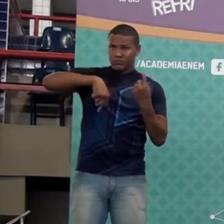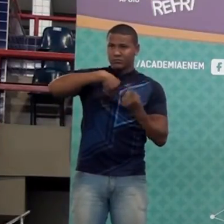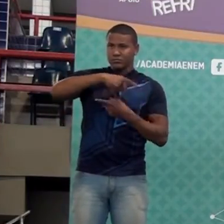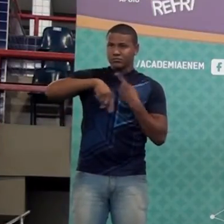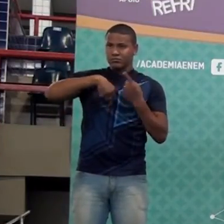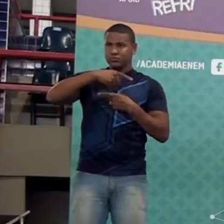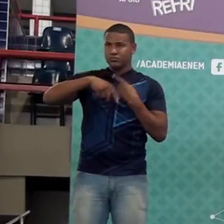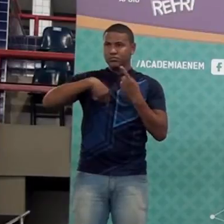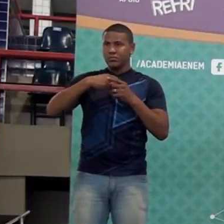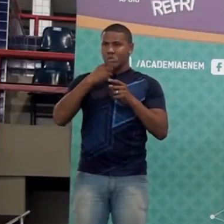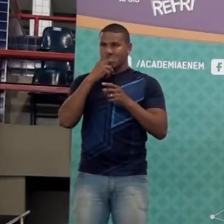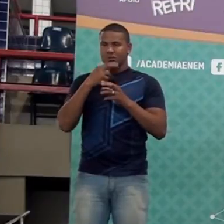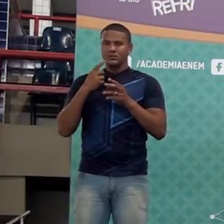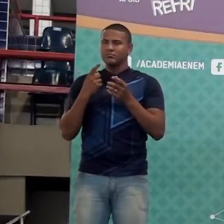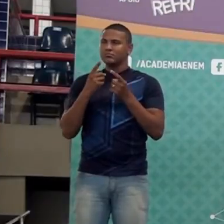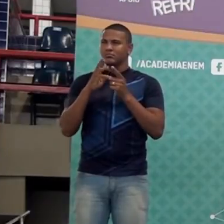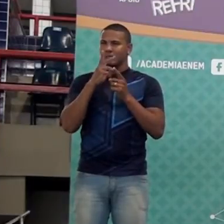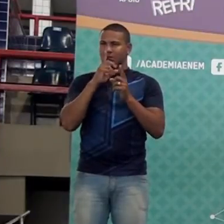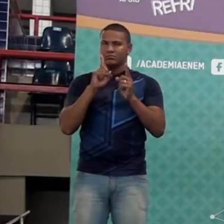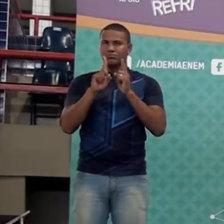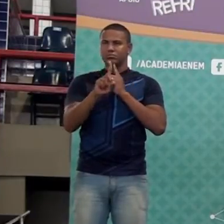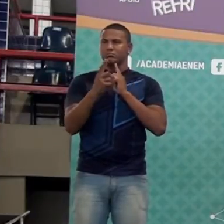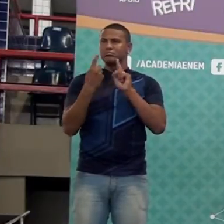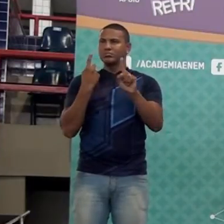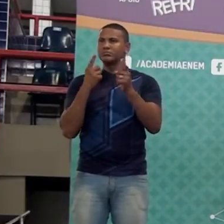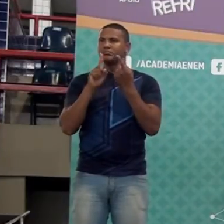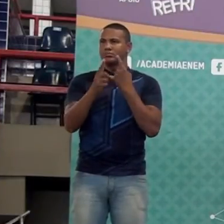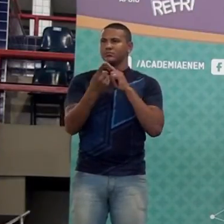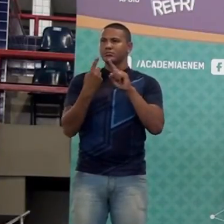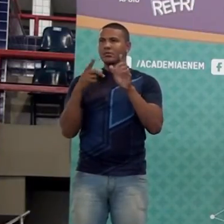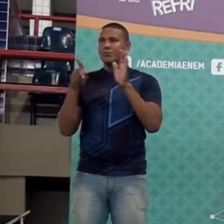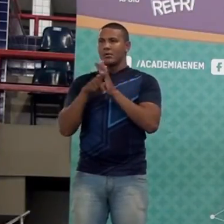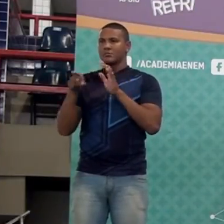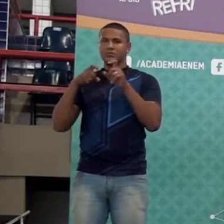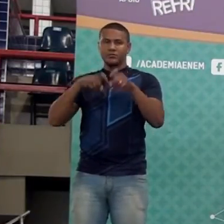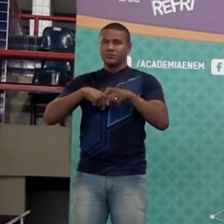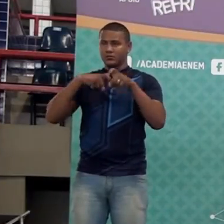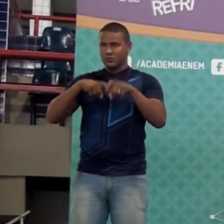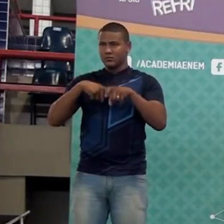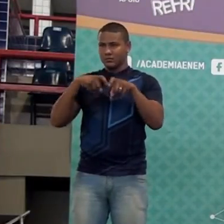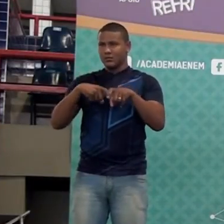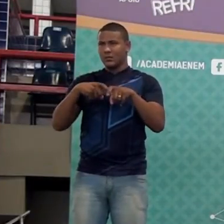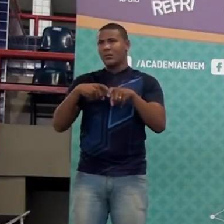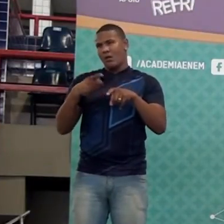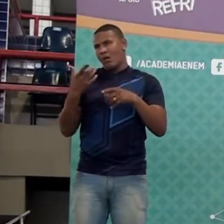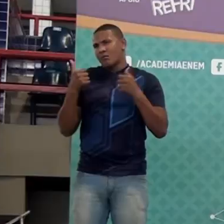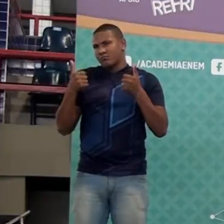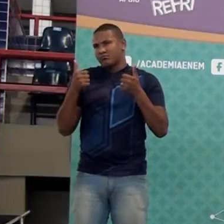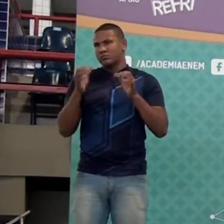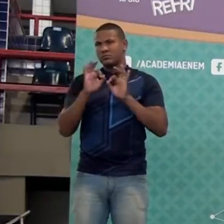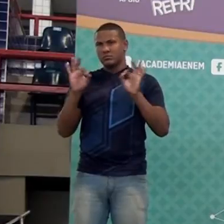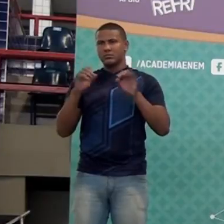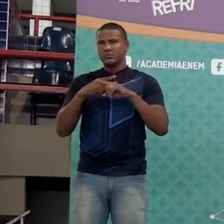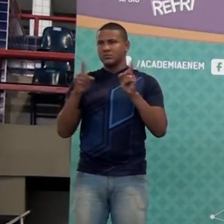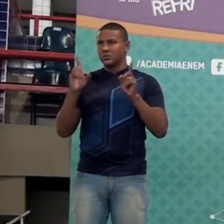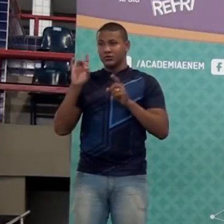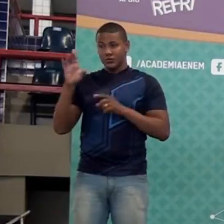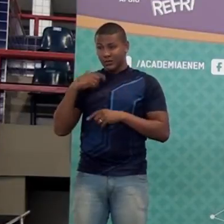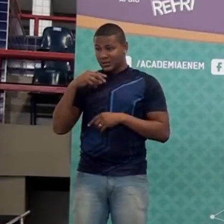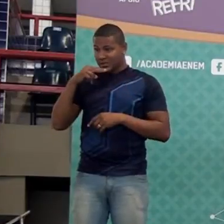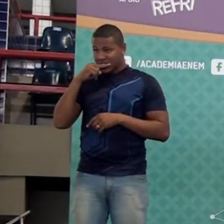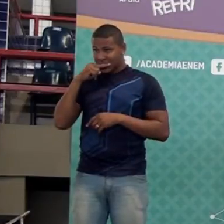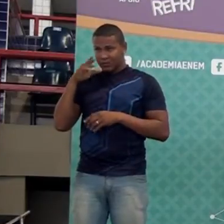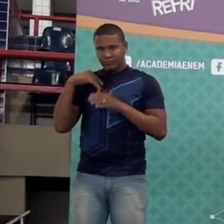quem produz etanol a partir da cana-de-açúcar não faz essa rotação de culturas. Ele planta só cana-de-açúcar todos os